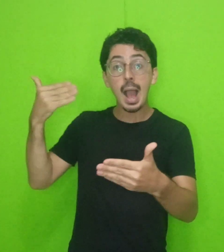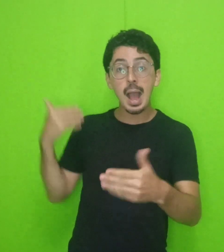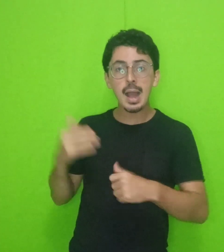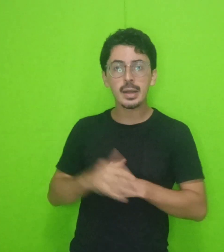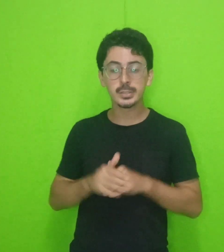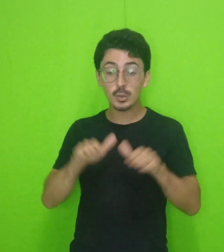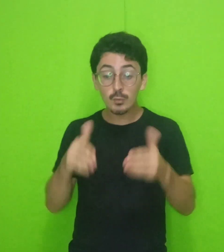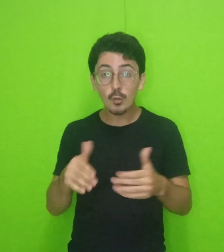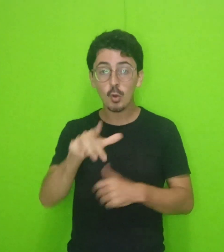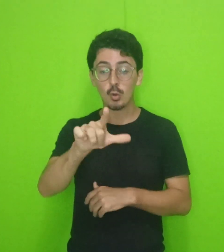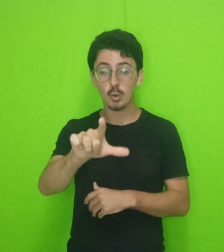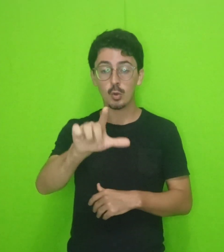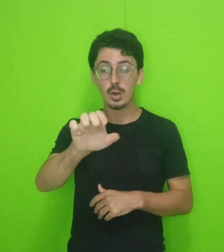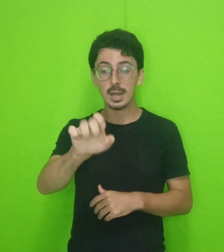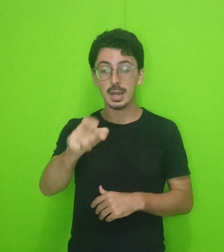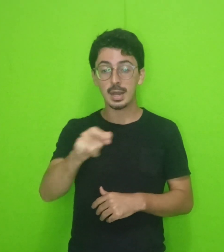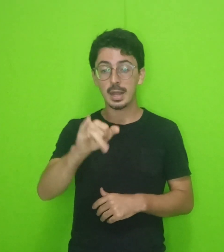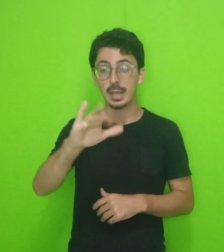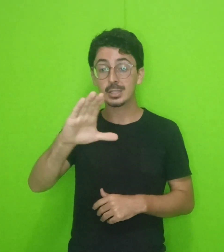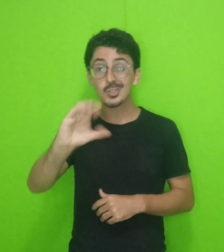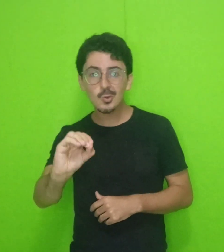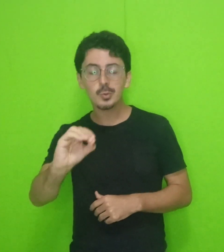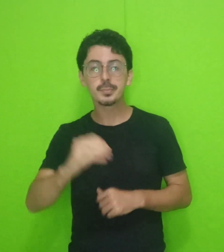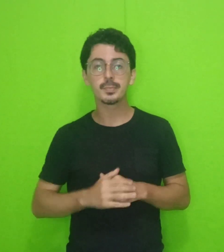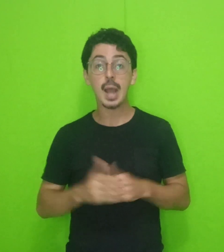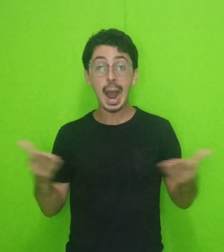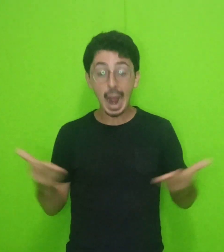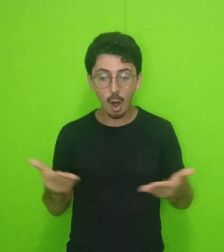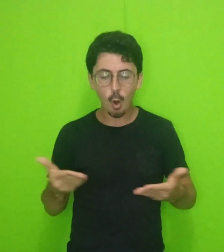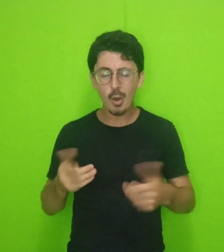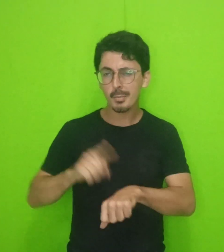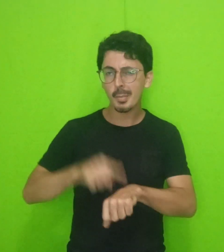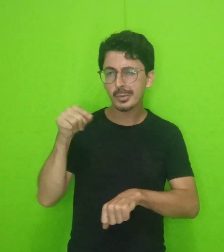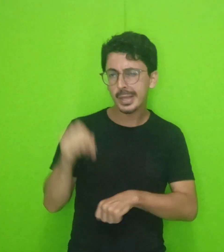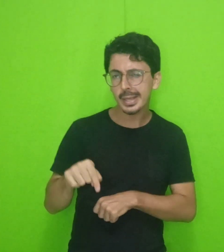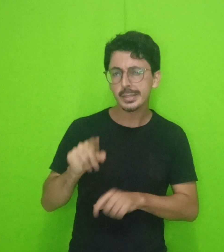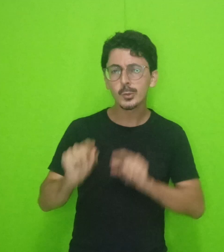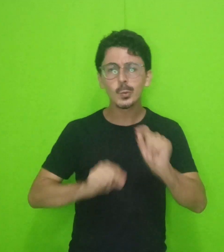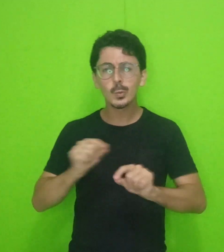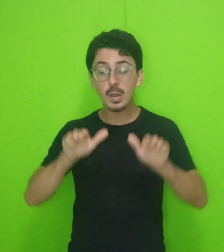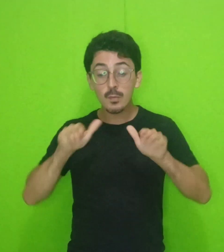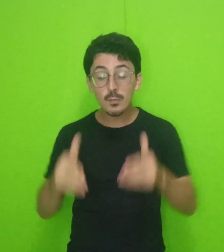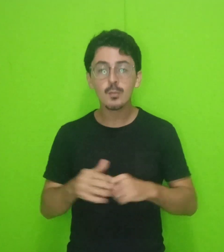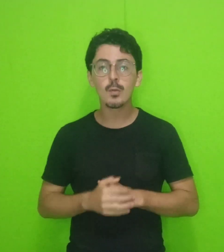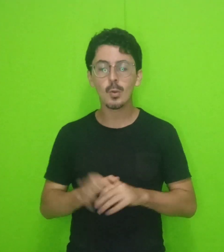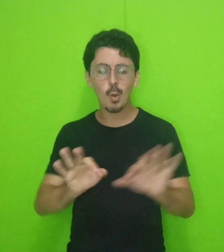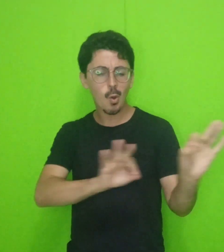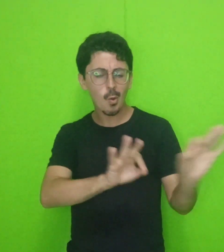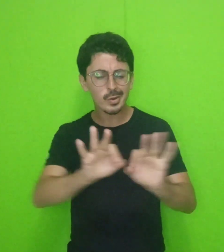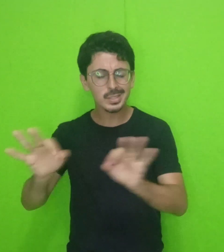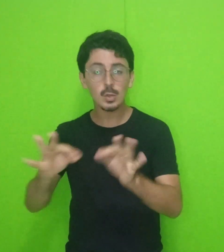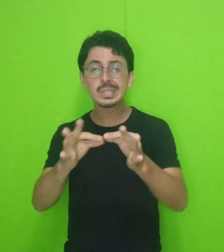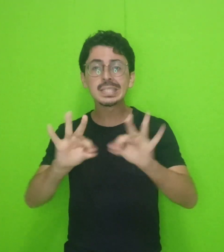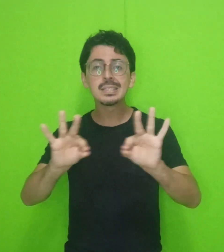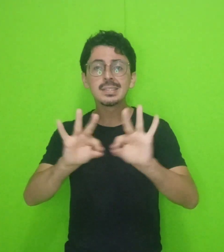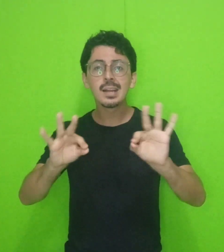nesse momento foi direcionado para a organização sintática dos textos, com destaque